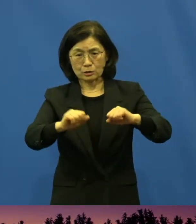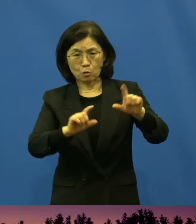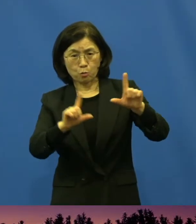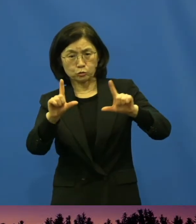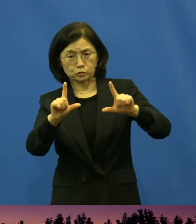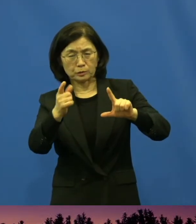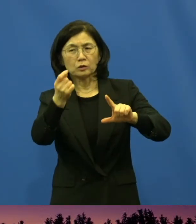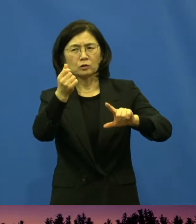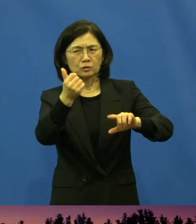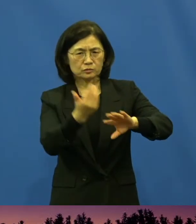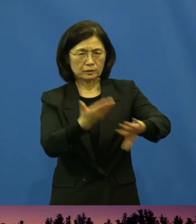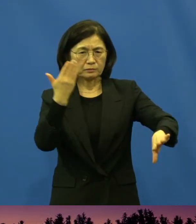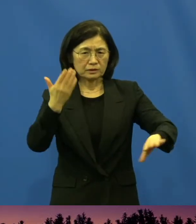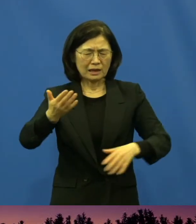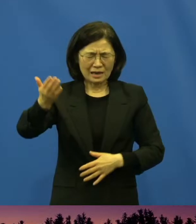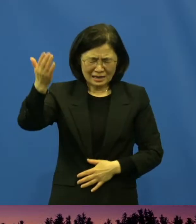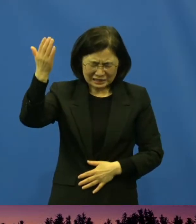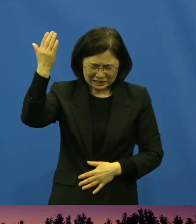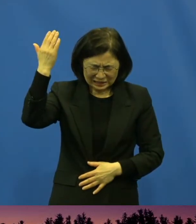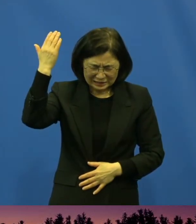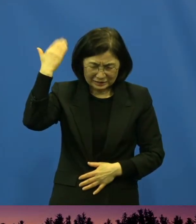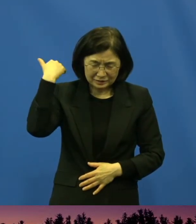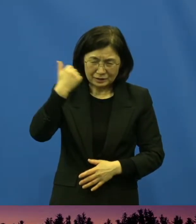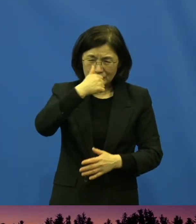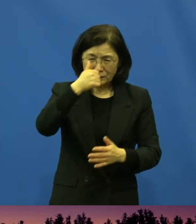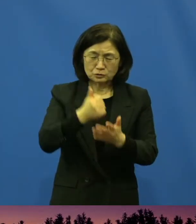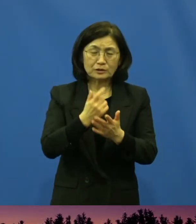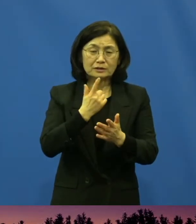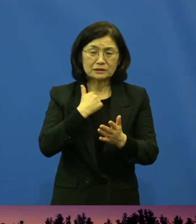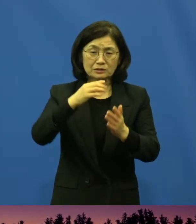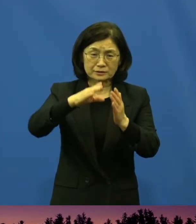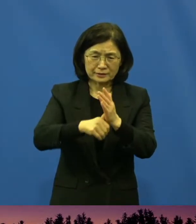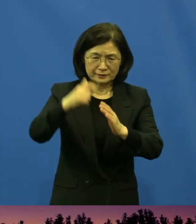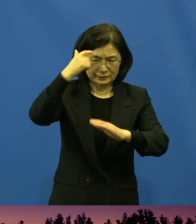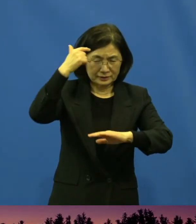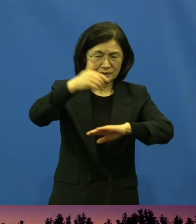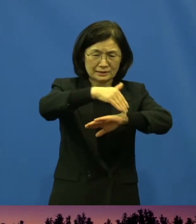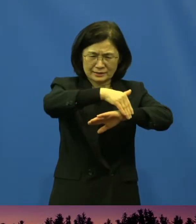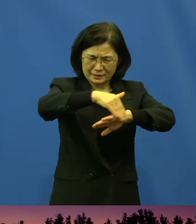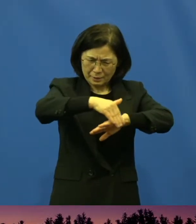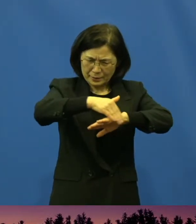이전에는 죄에 대해서 계획적이고 의도적이고 적극적이었어요.